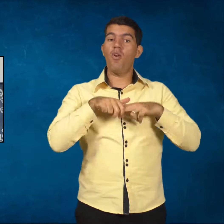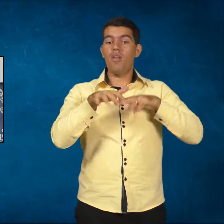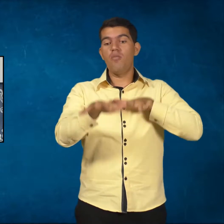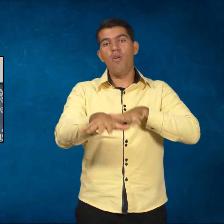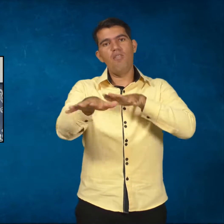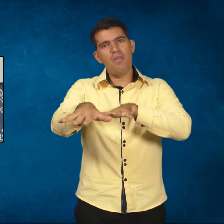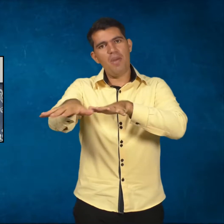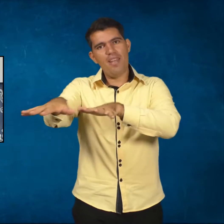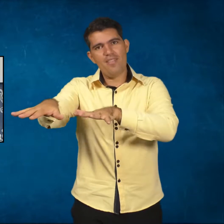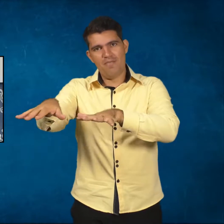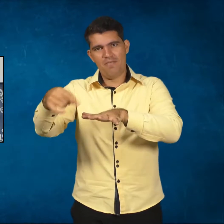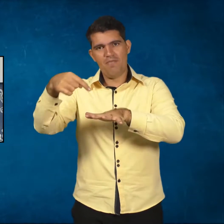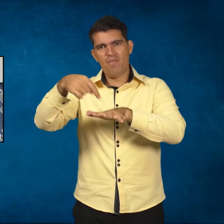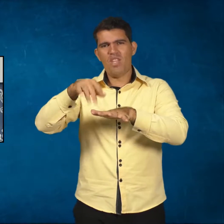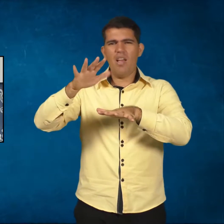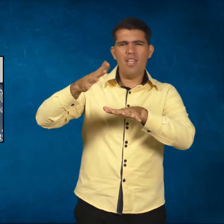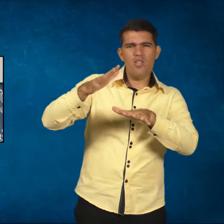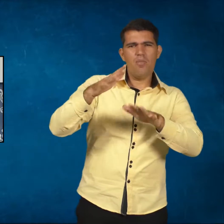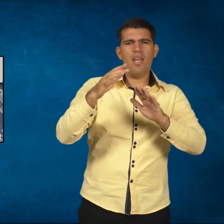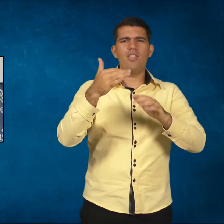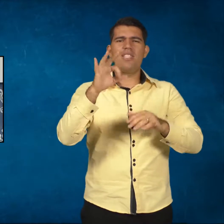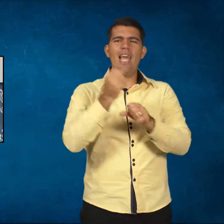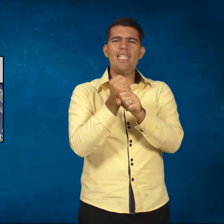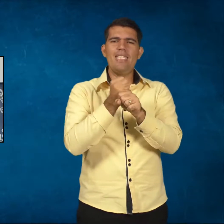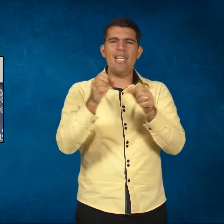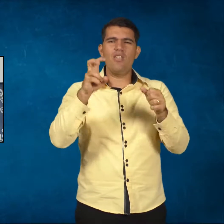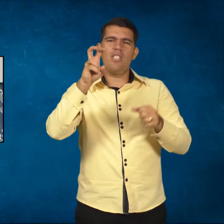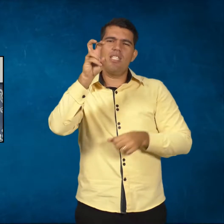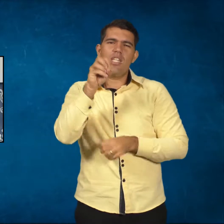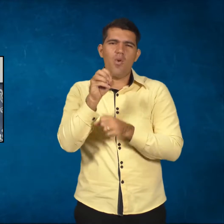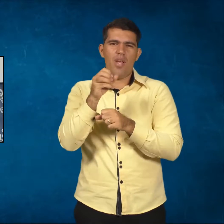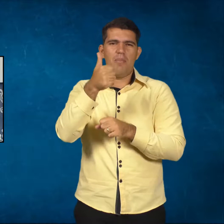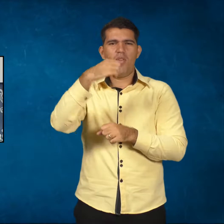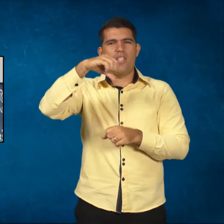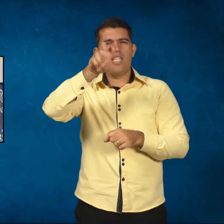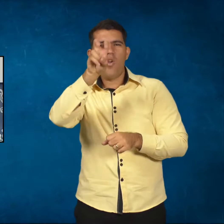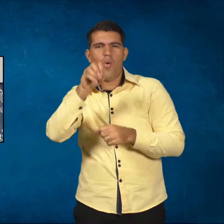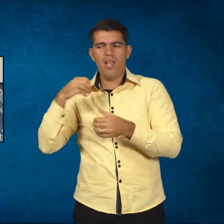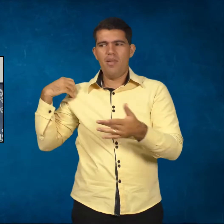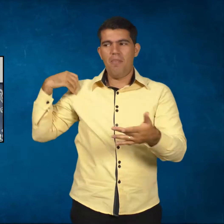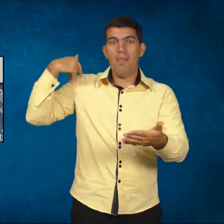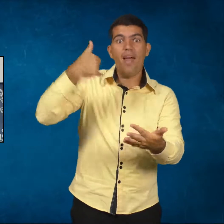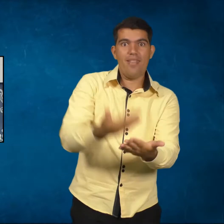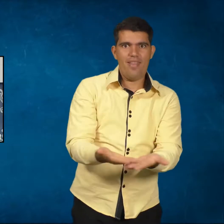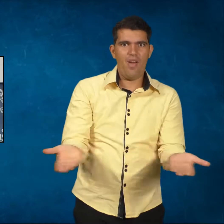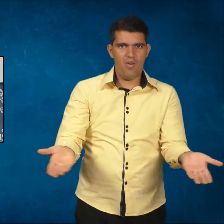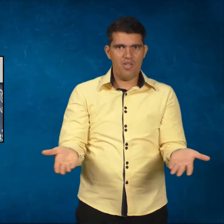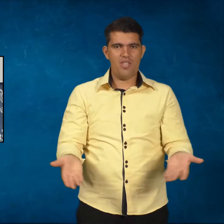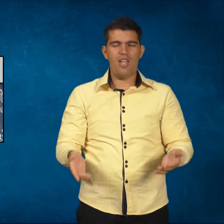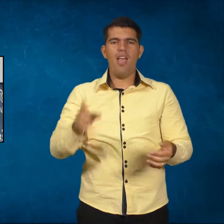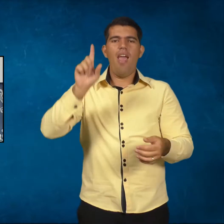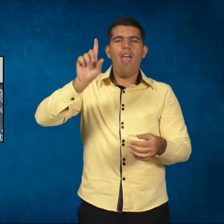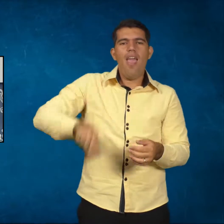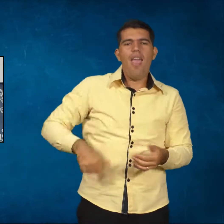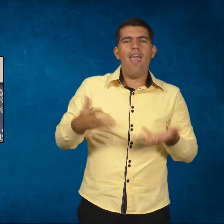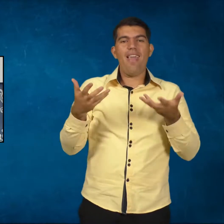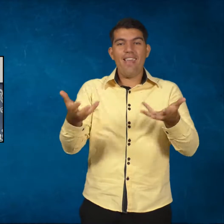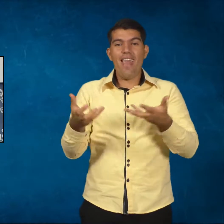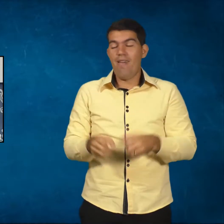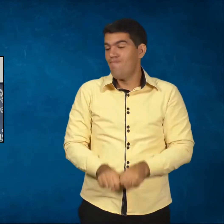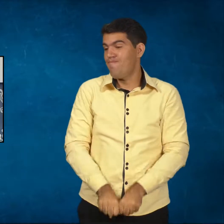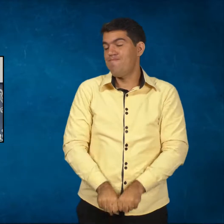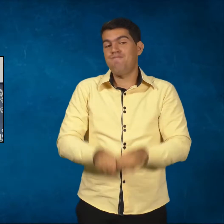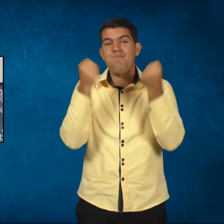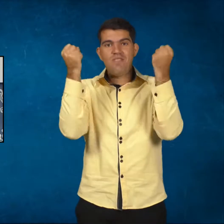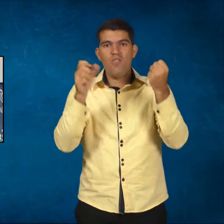movimento, sobretudo da década de 50 para cá, que vem tentar